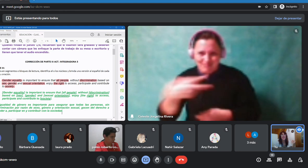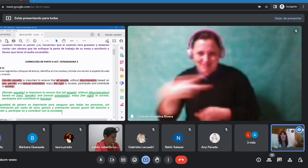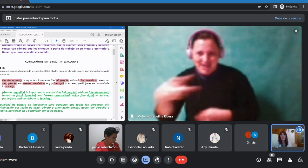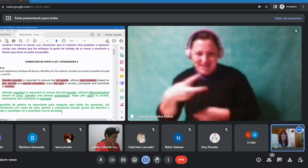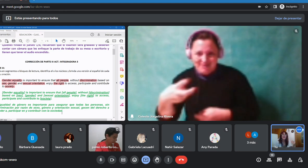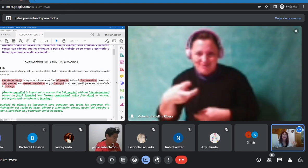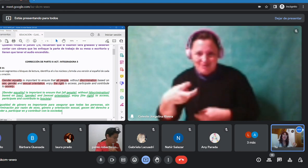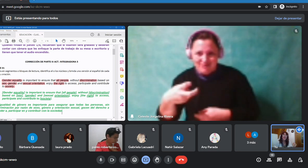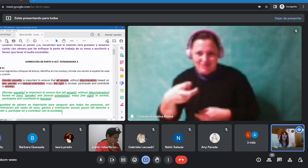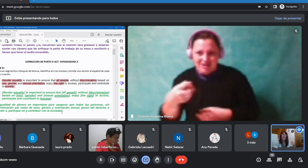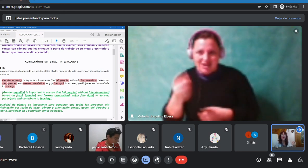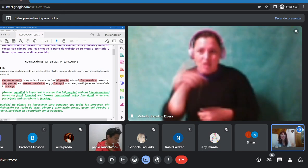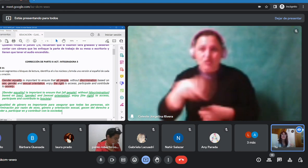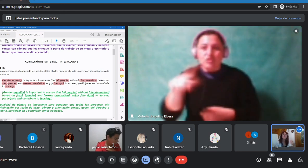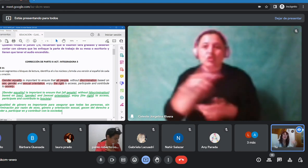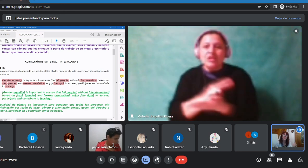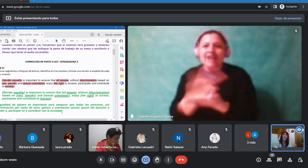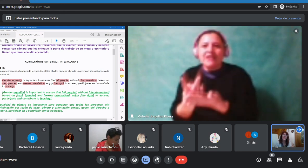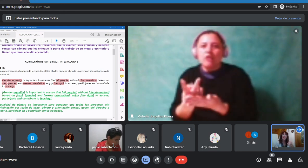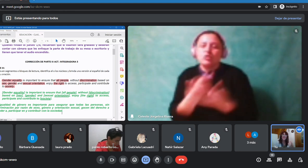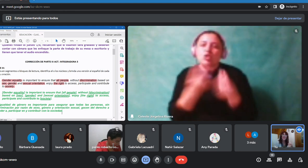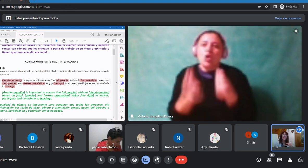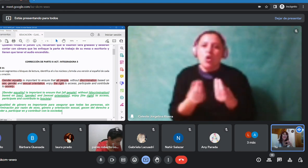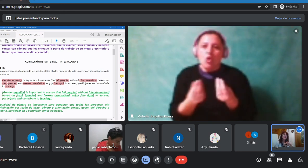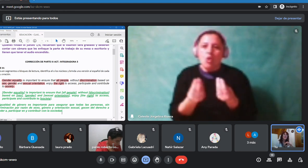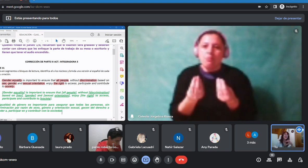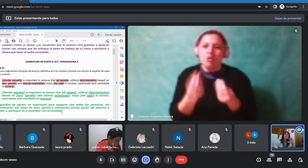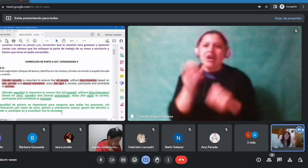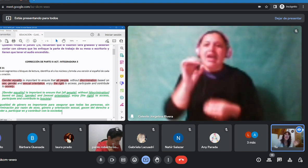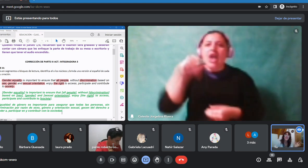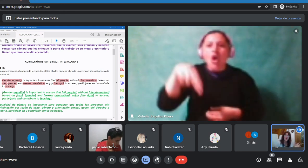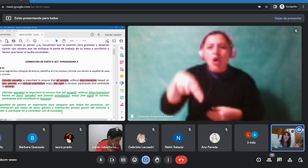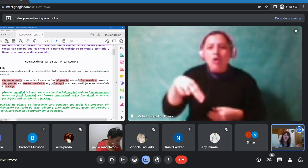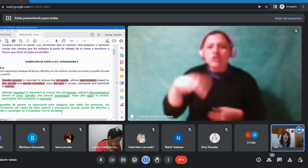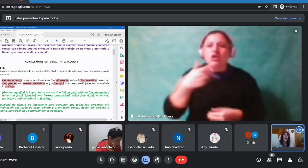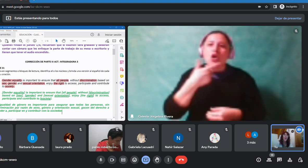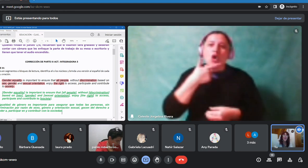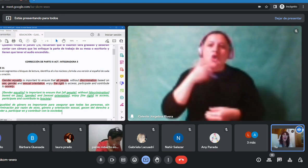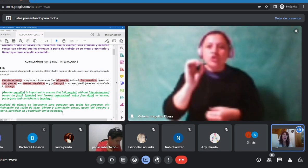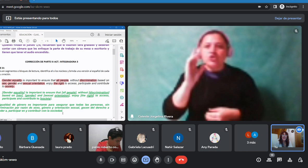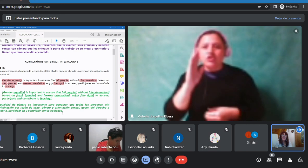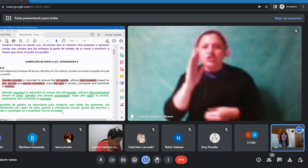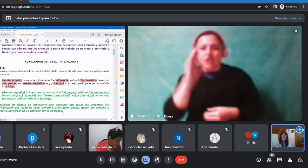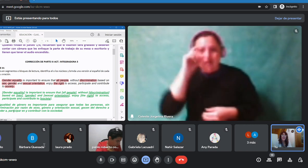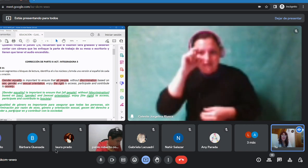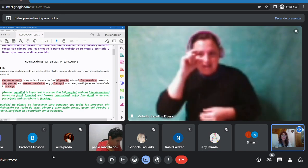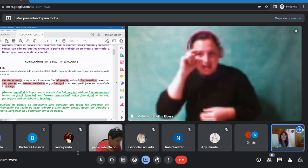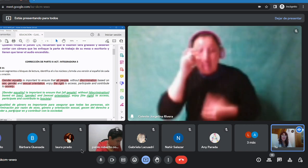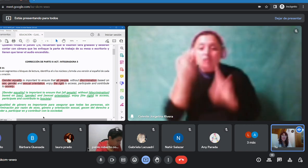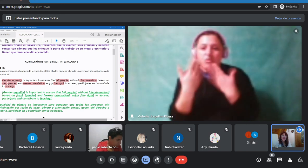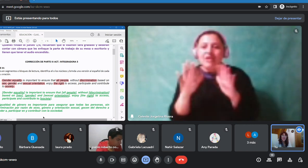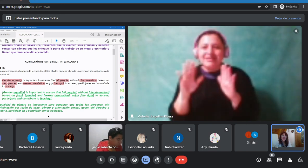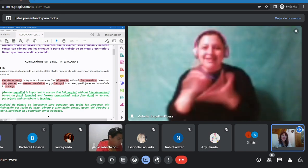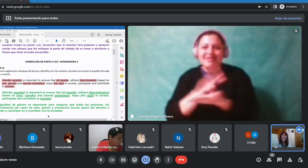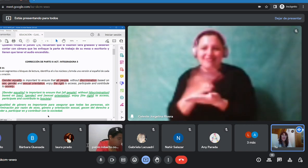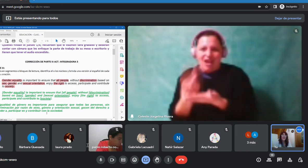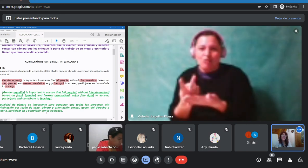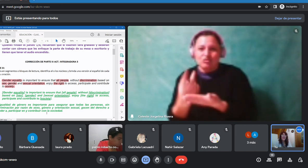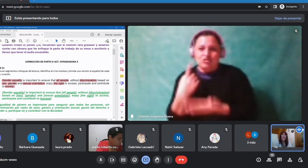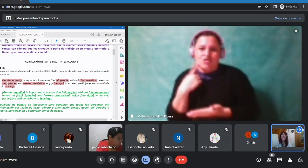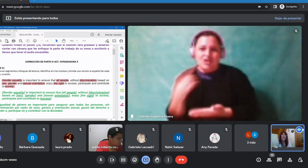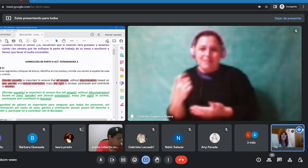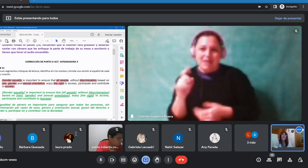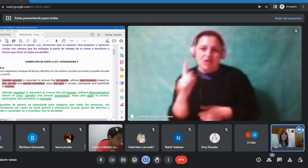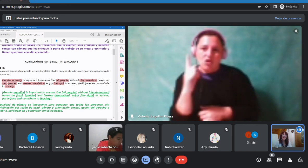de, on, sobre, ¿sí? Tiene una primera traducción. Ahora, en algunas situaciones,